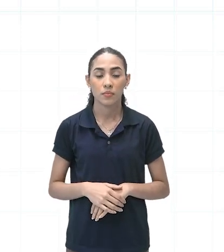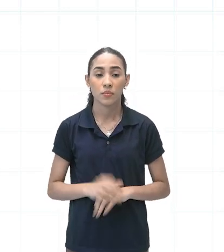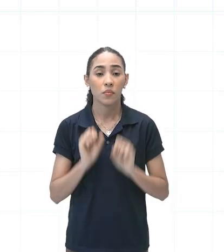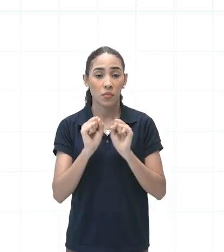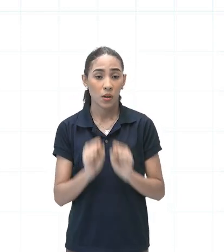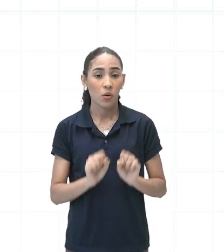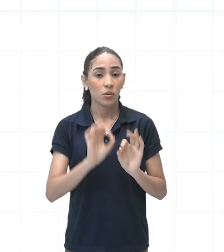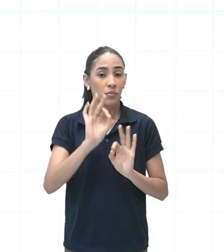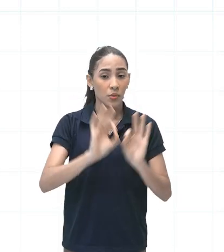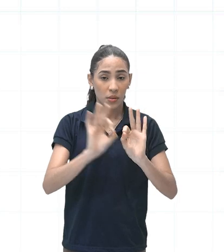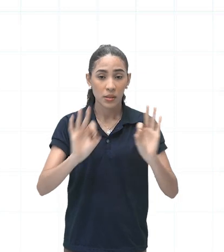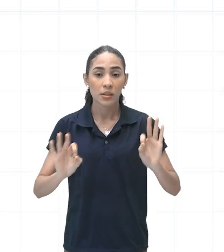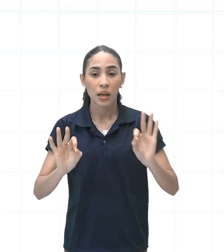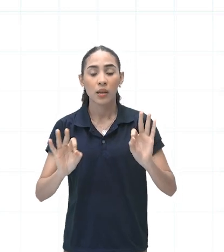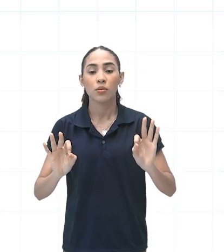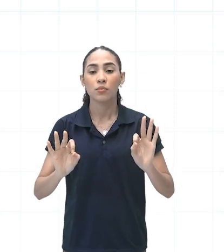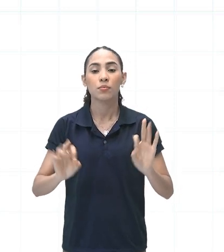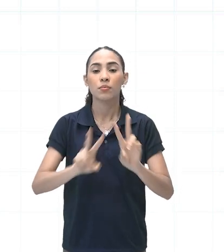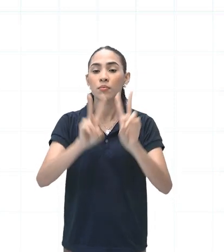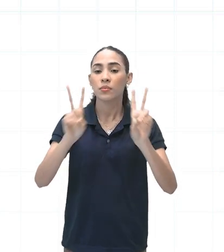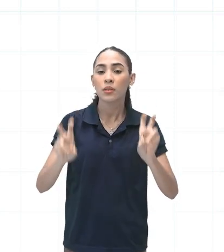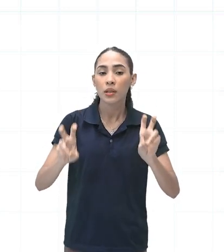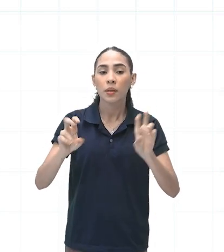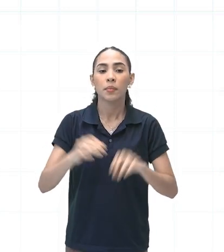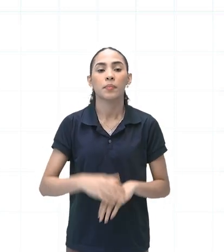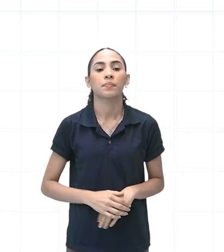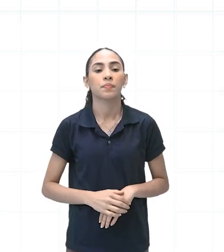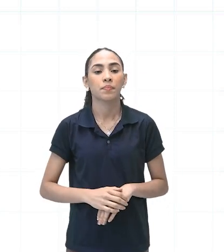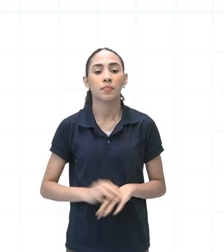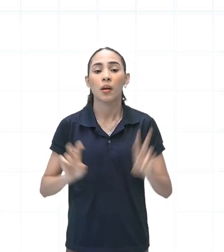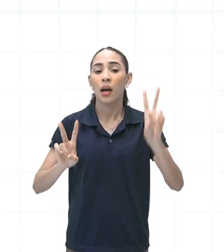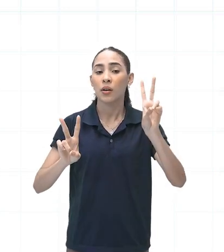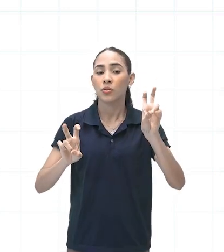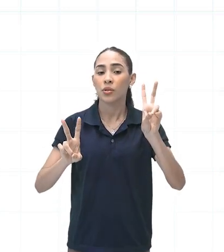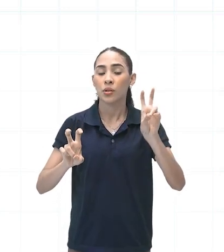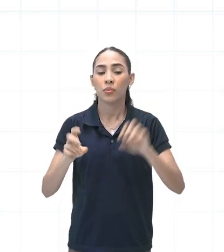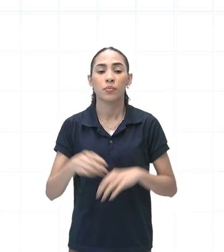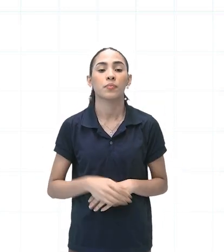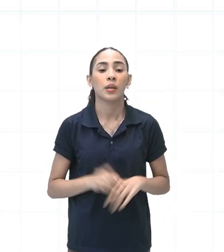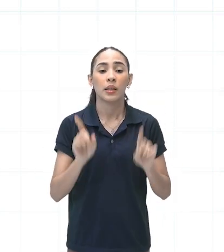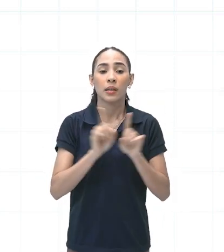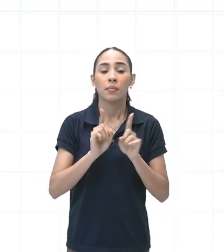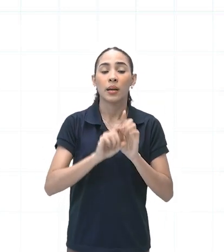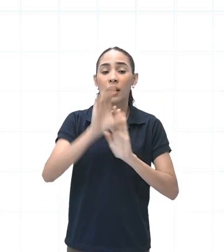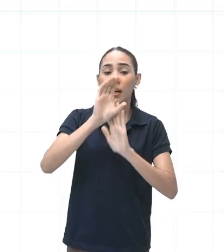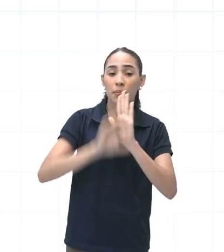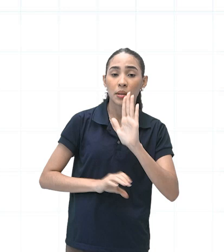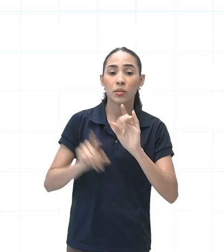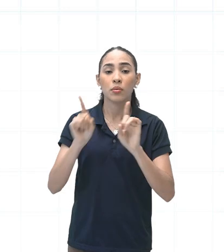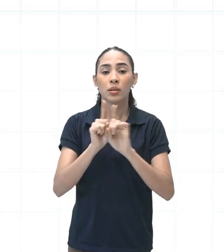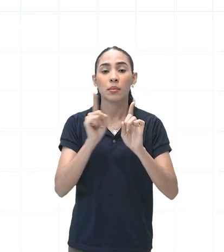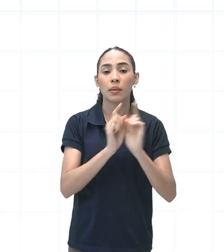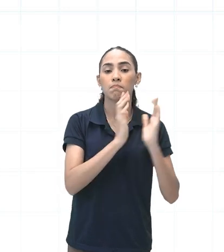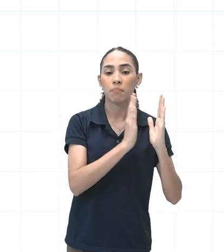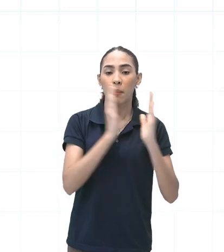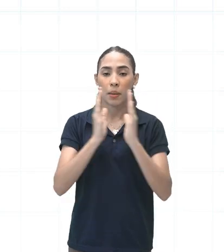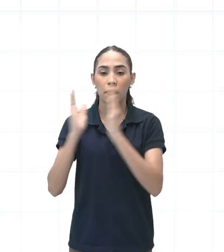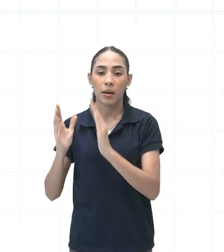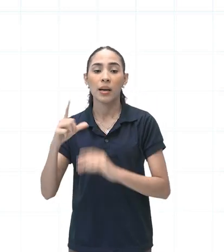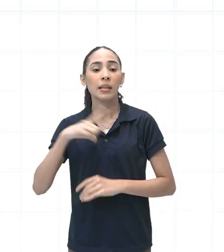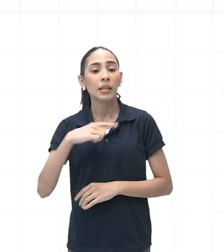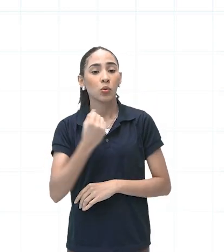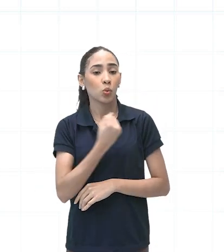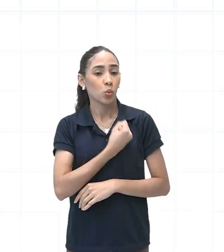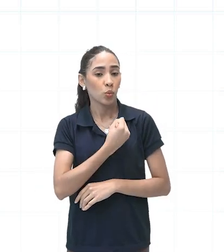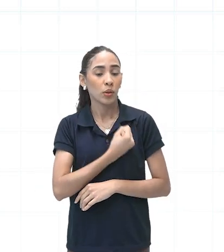ele pode estar organizado de forma temática em títulos, capítulos e seções, seguidos